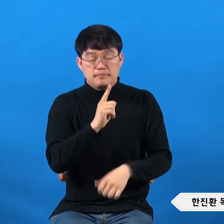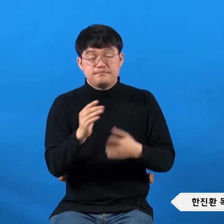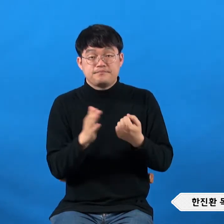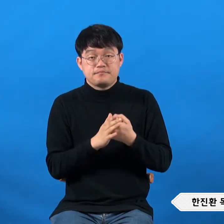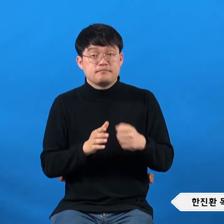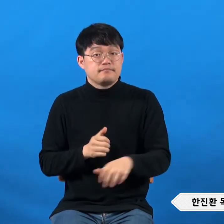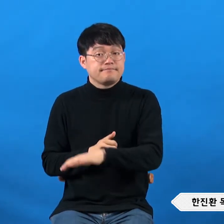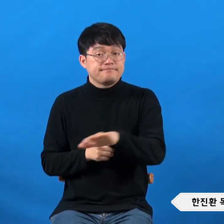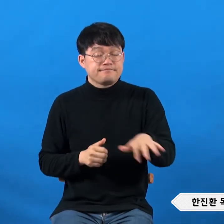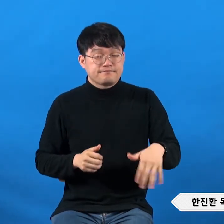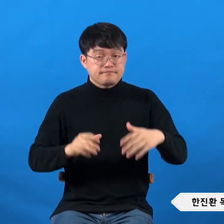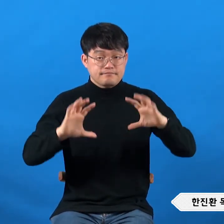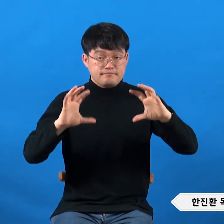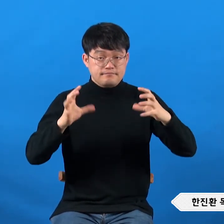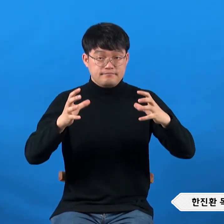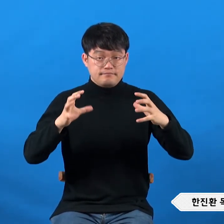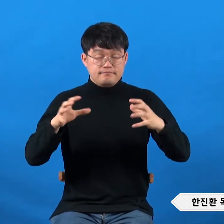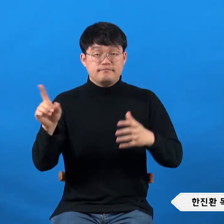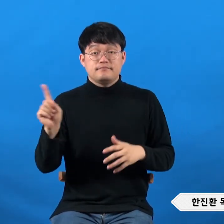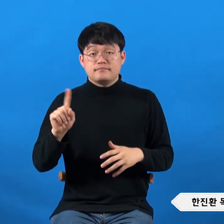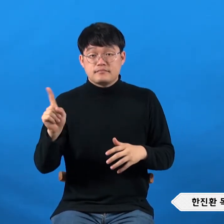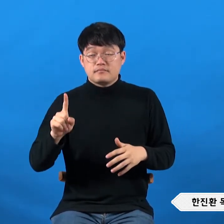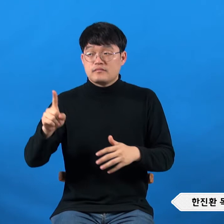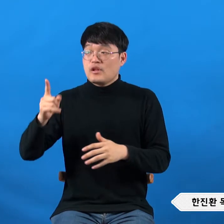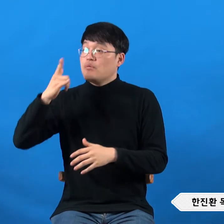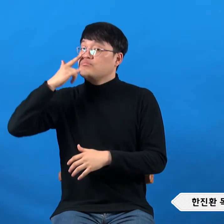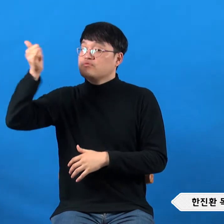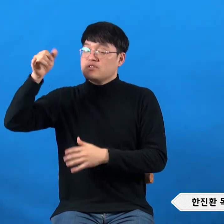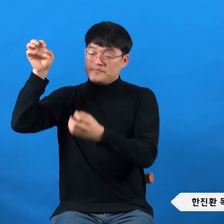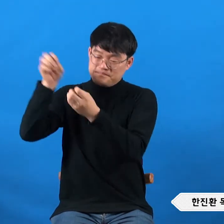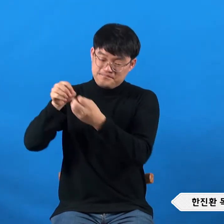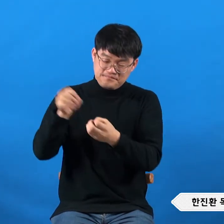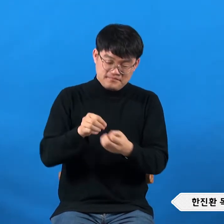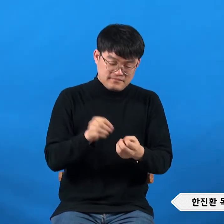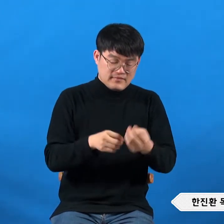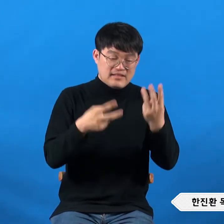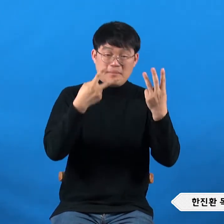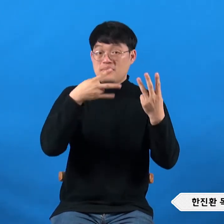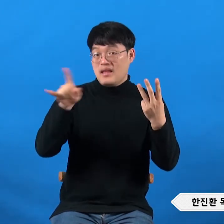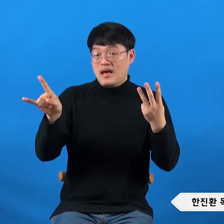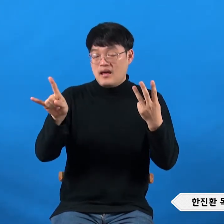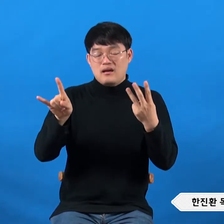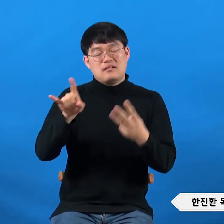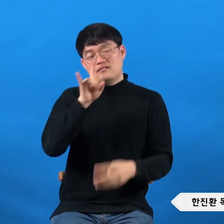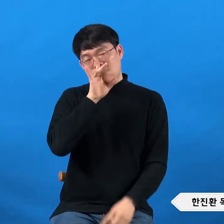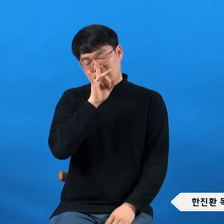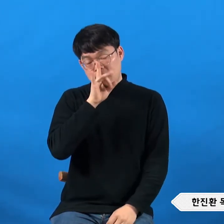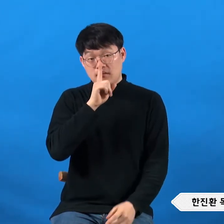그래서 우리나라에도 3대 가는 부자 없다, 그런 말이 있지 않습니까?